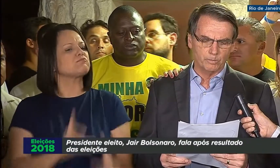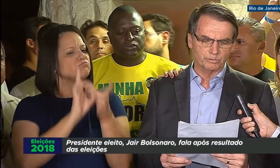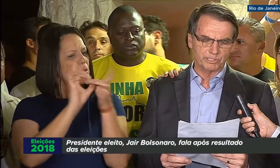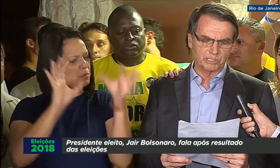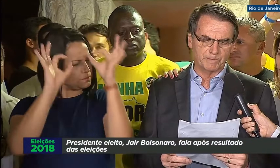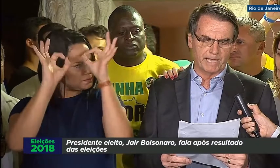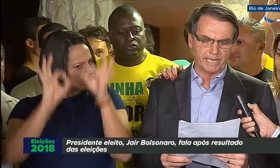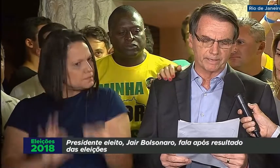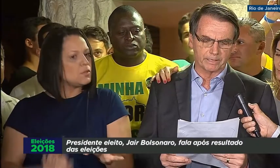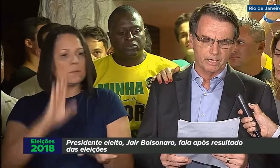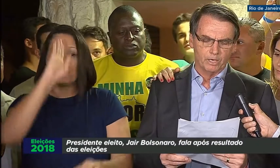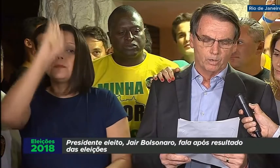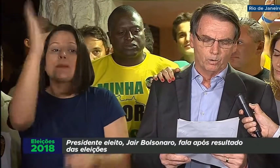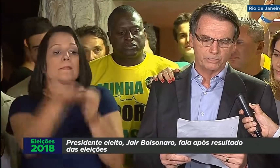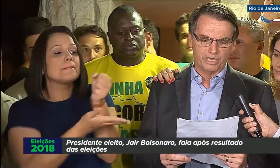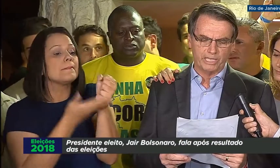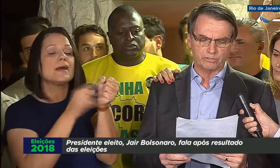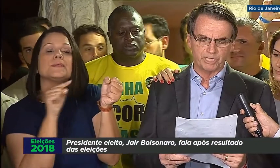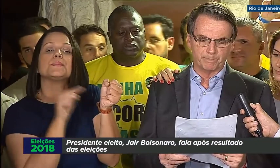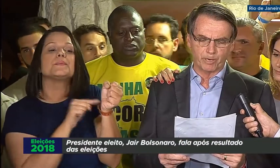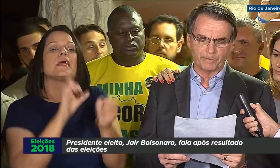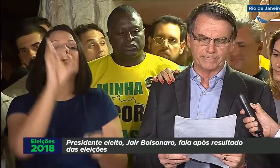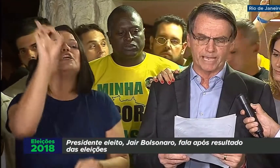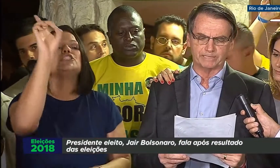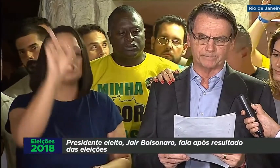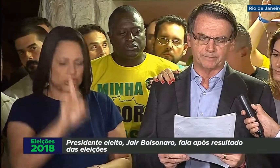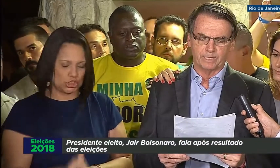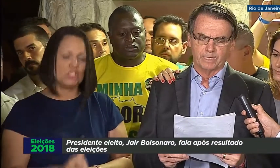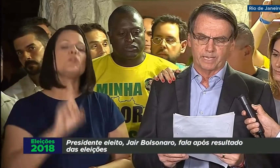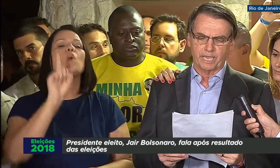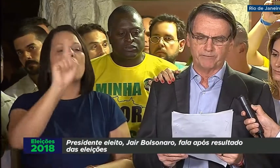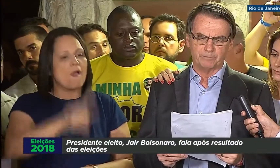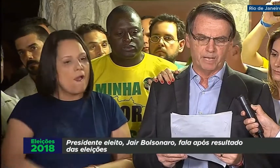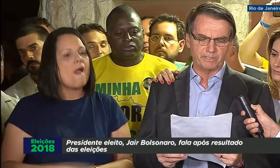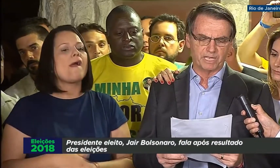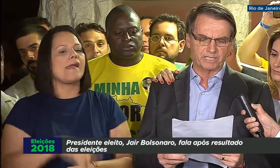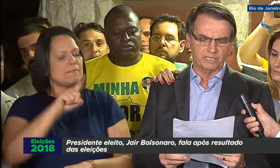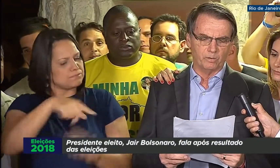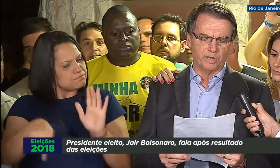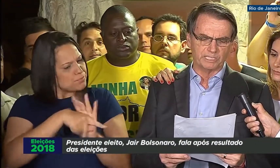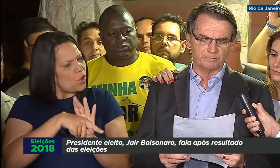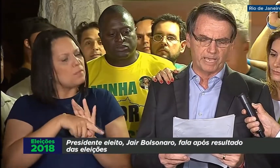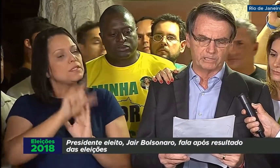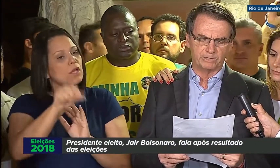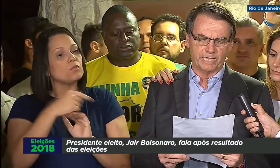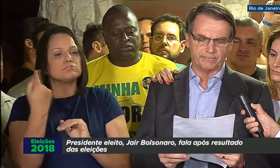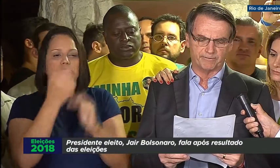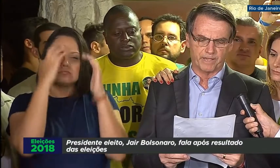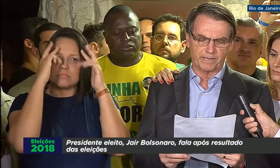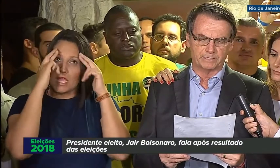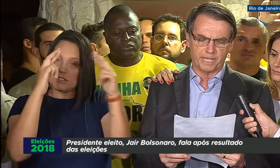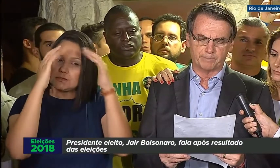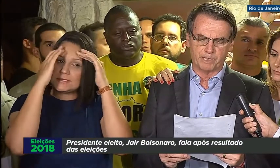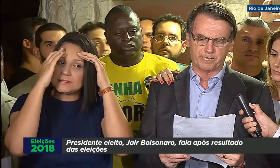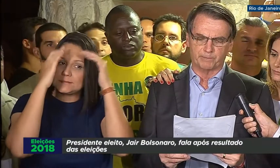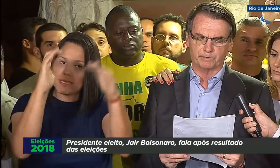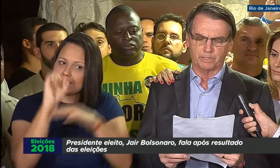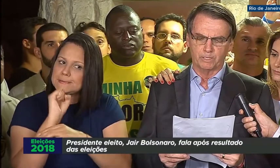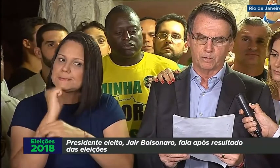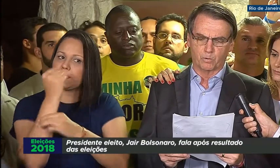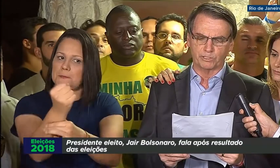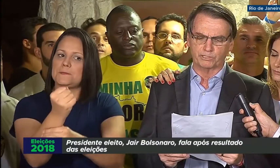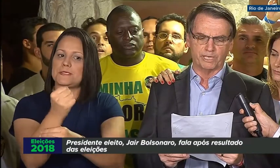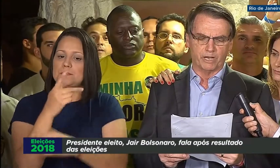tem como um dos seus pilares o direito de propriedade. Reafirmamos aqui o respeito e a defesa desse